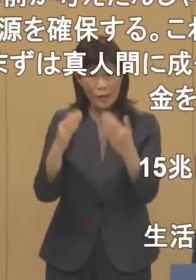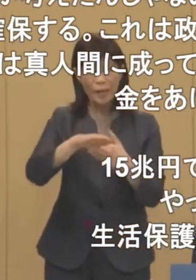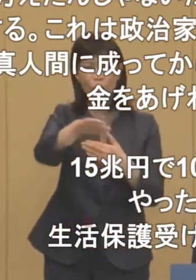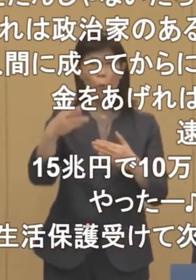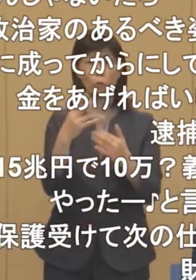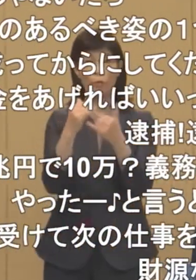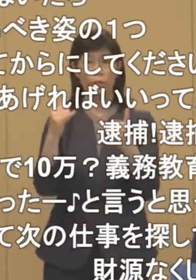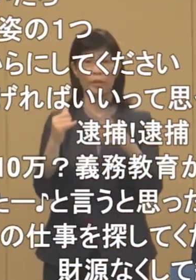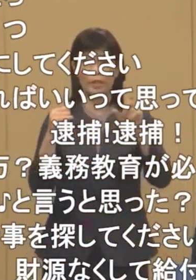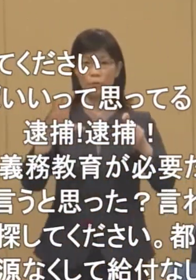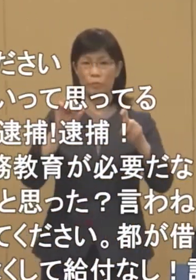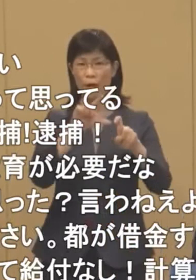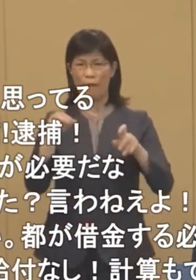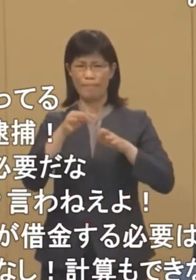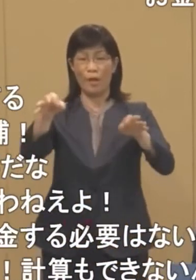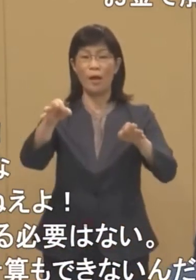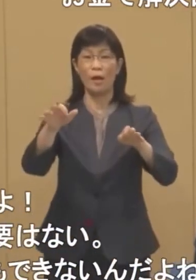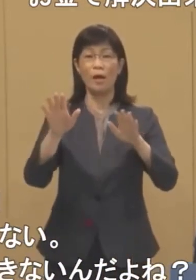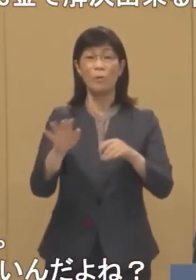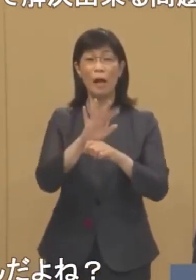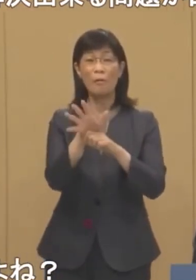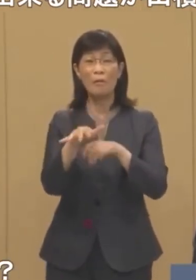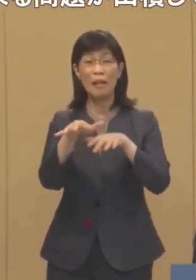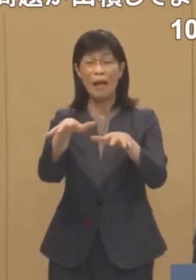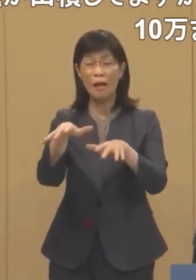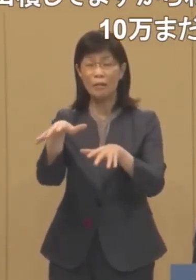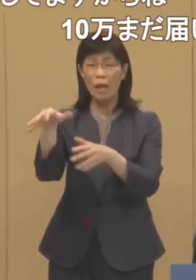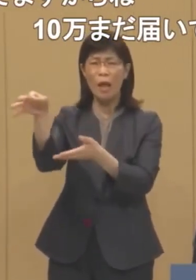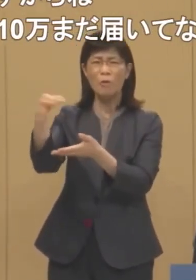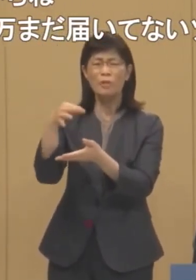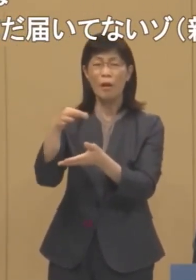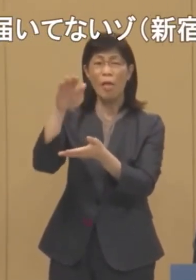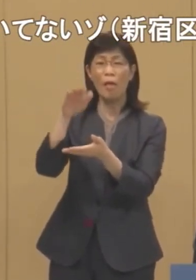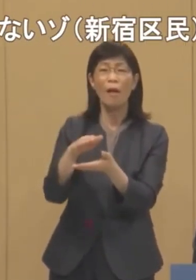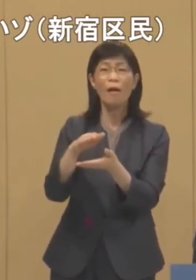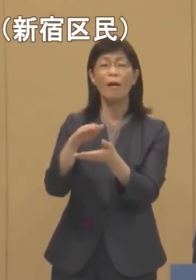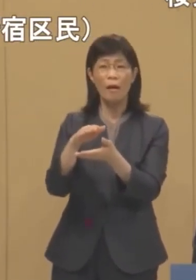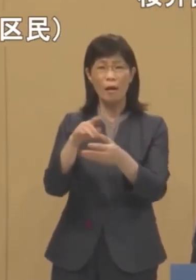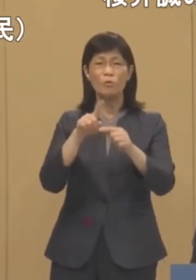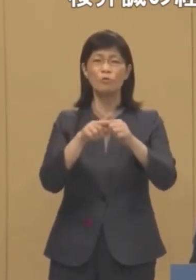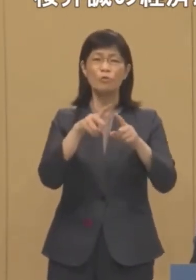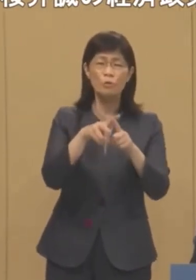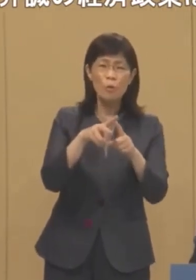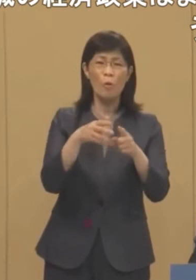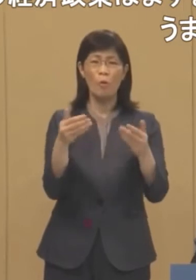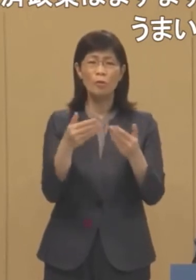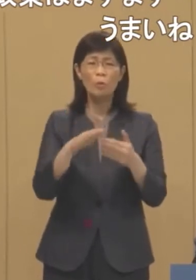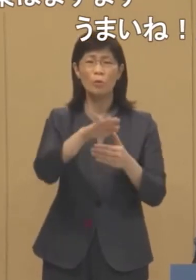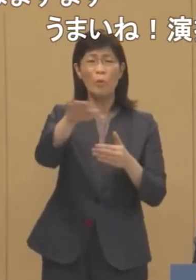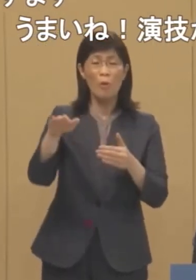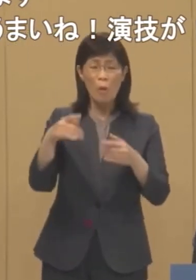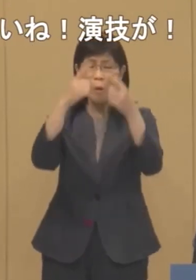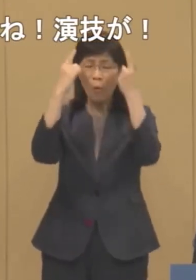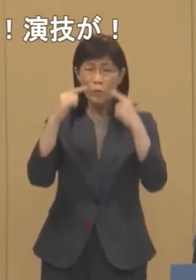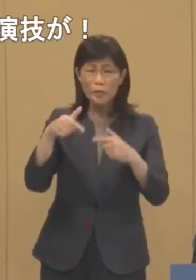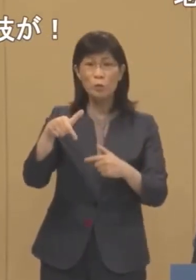ます今回の頃な災害の影響で売り上げが下がった中小零細個人事業のチーフリーダンス前の都市と比較をし